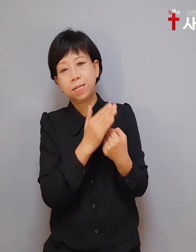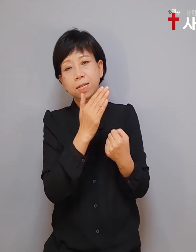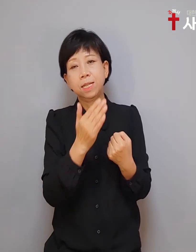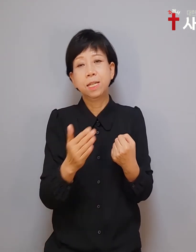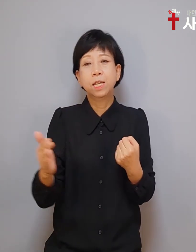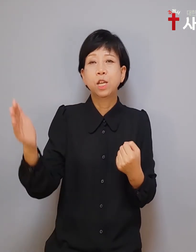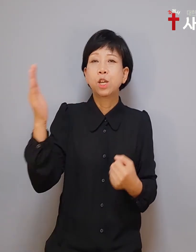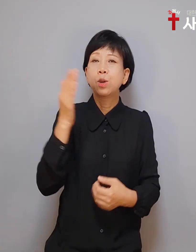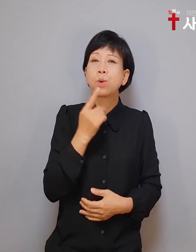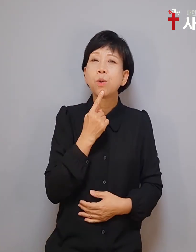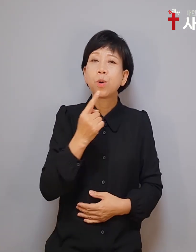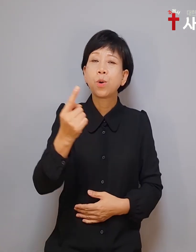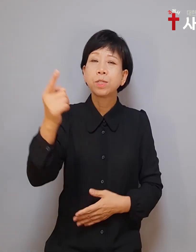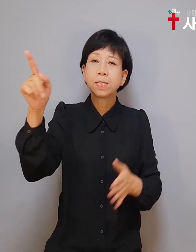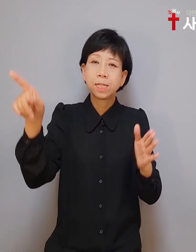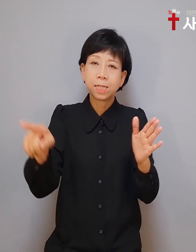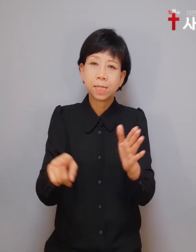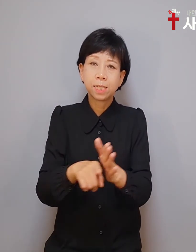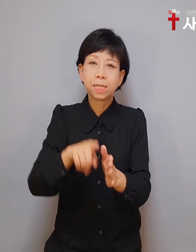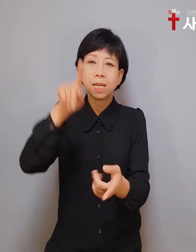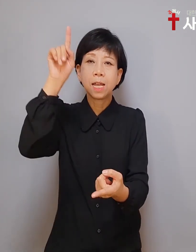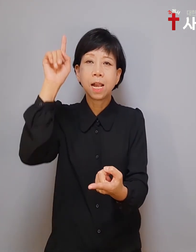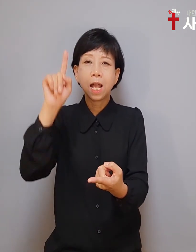내려주시니 오